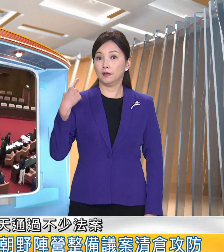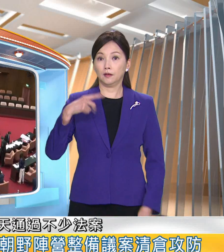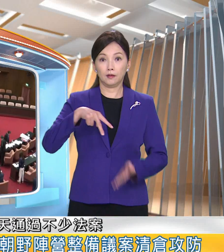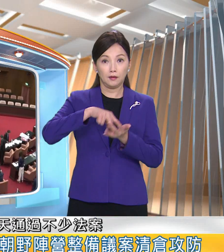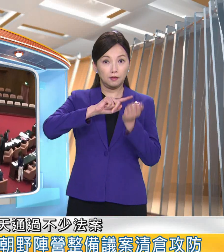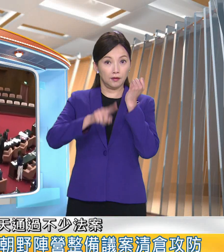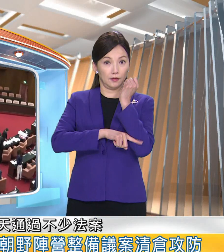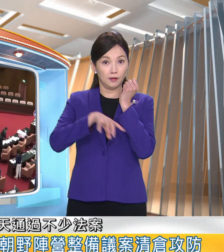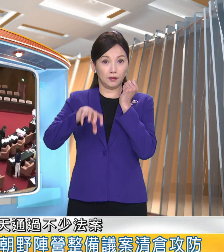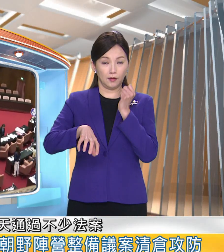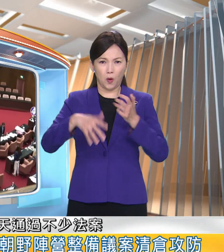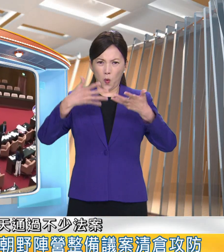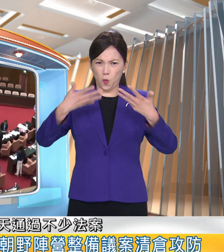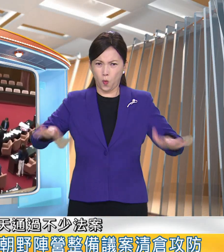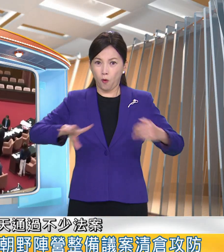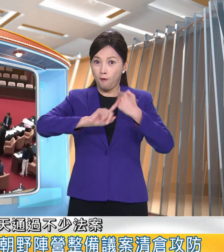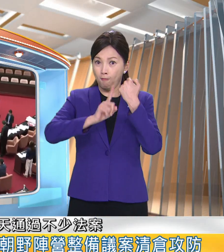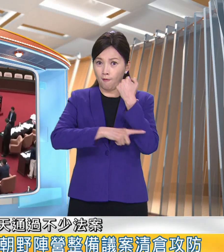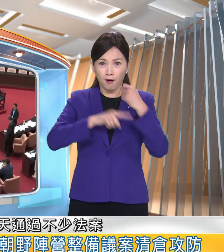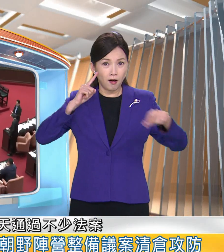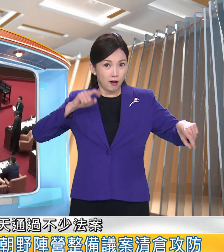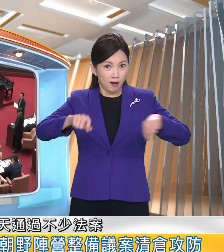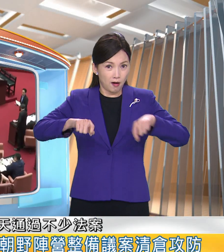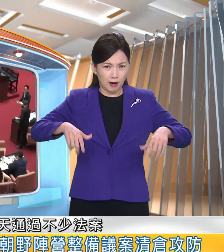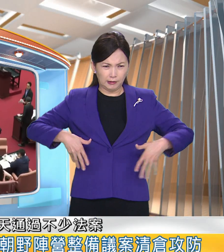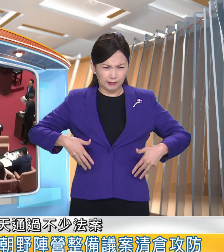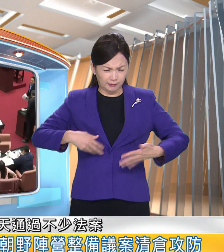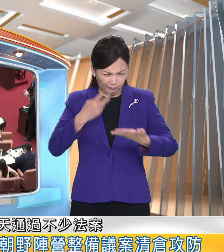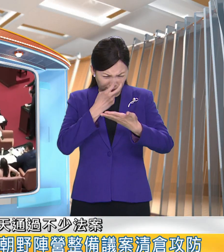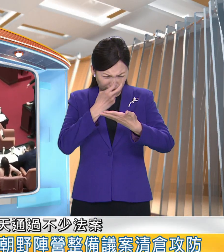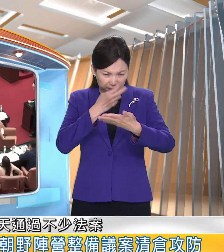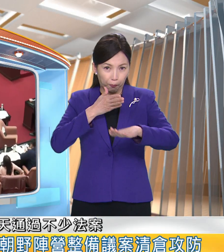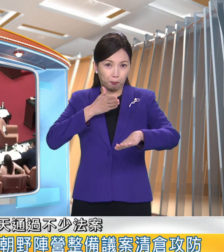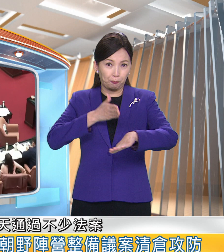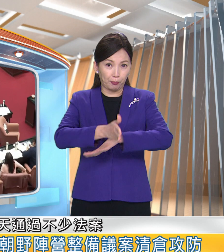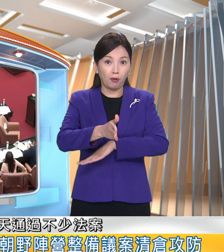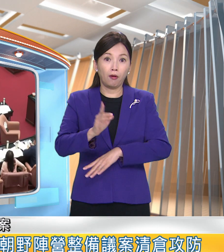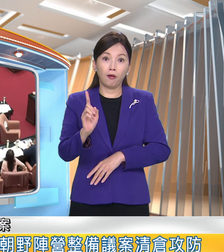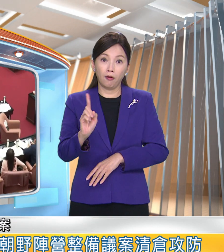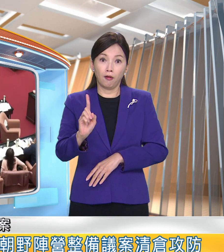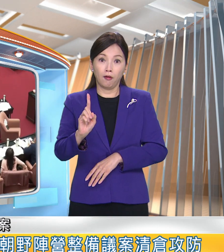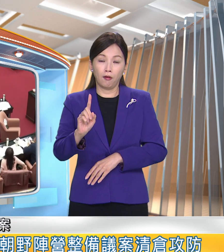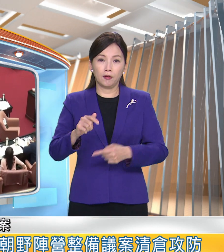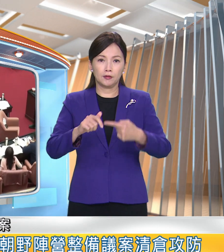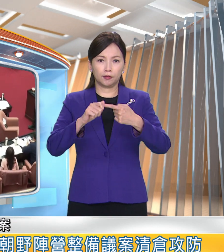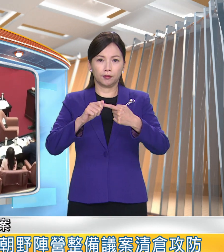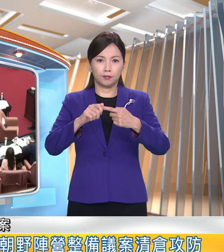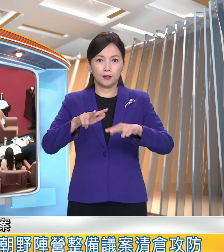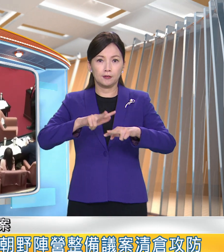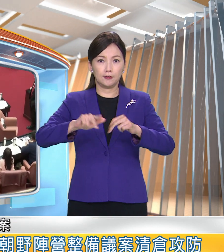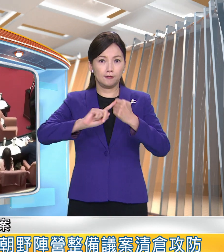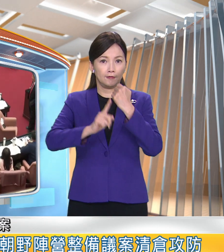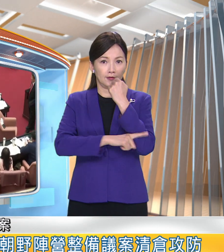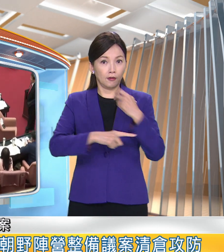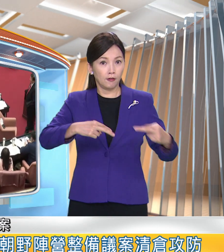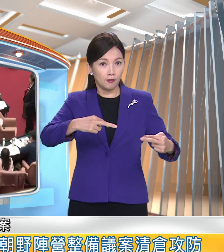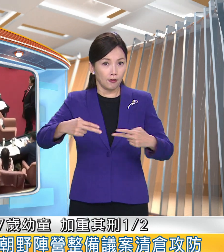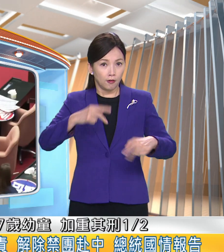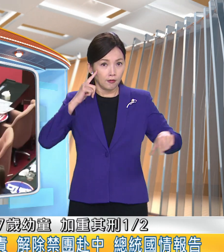立法院赶在昨天是通过了不少法案，包括刑法修正案，通过虐待